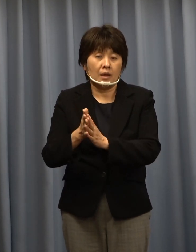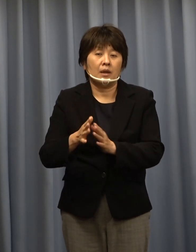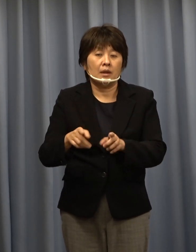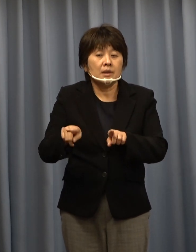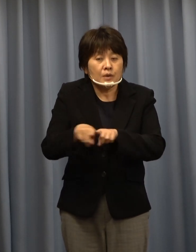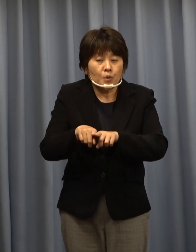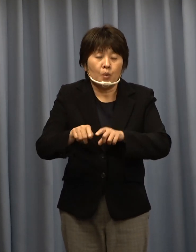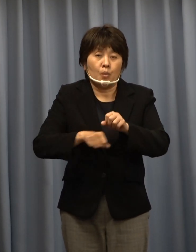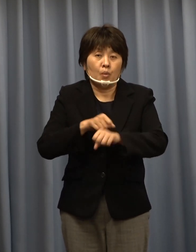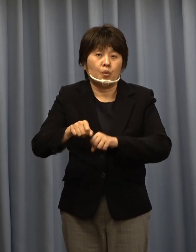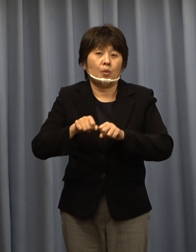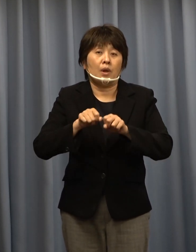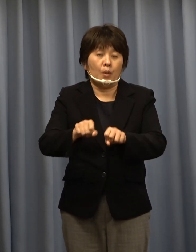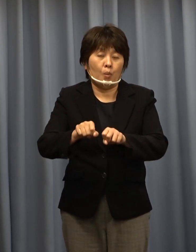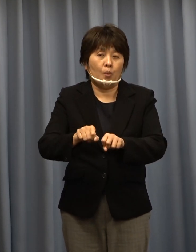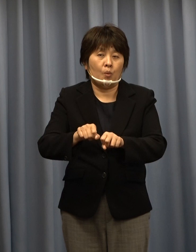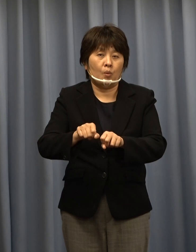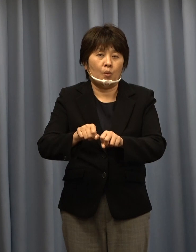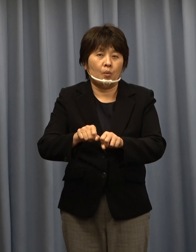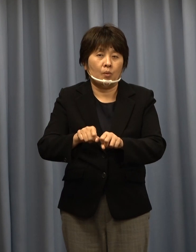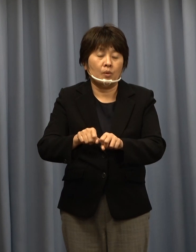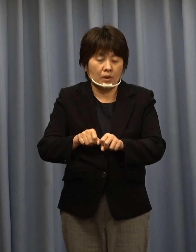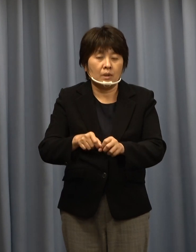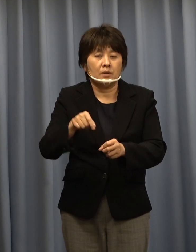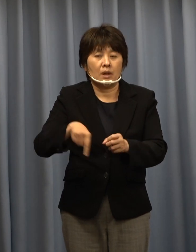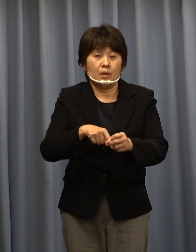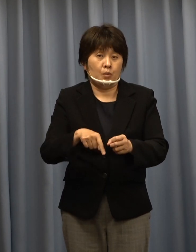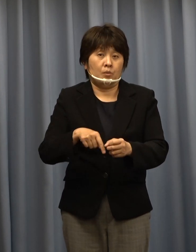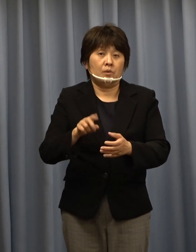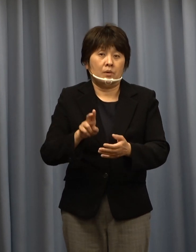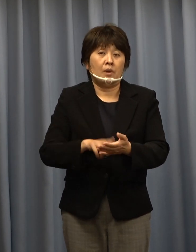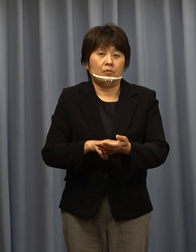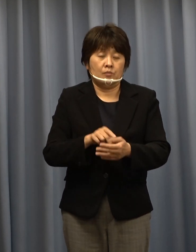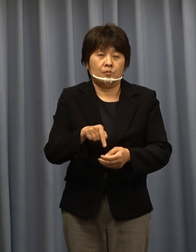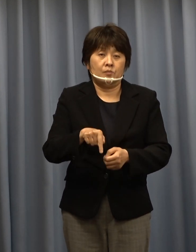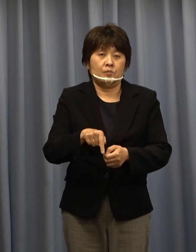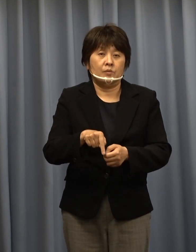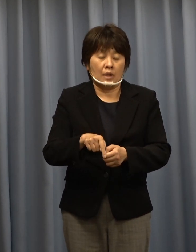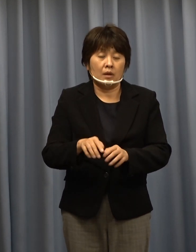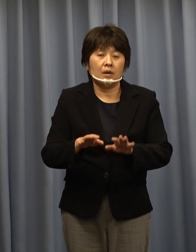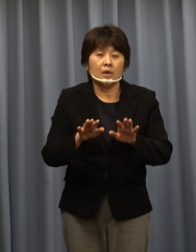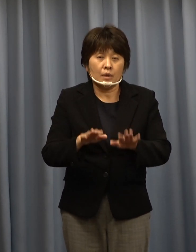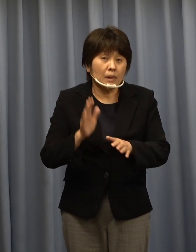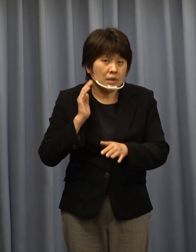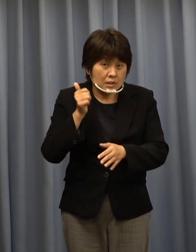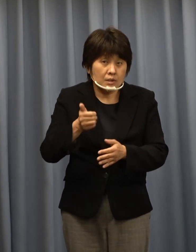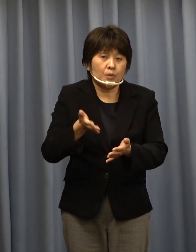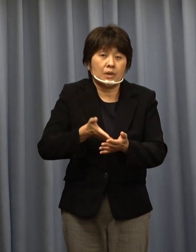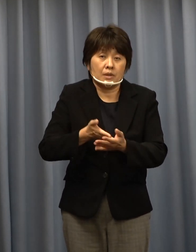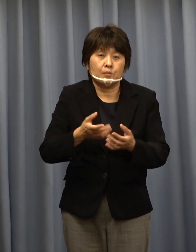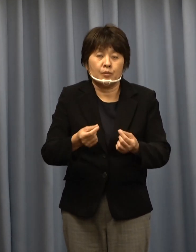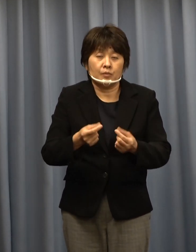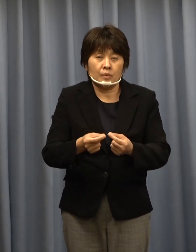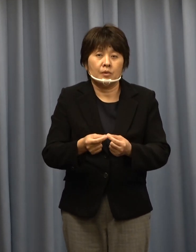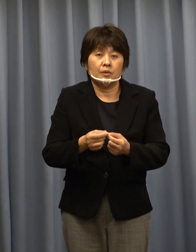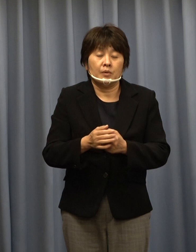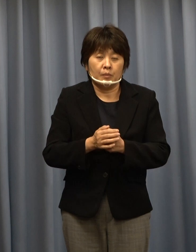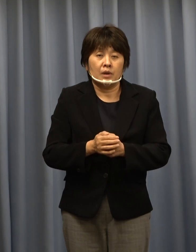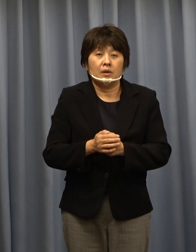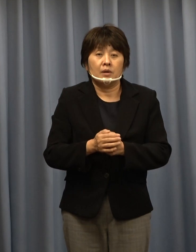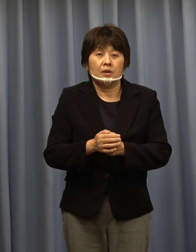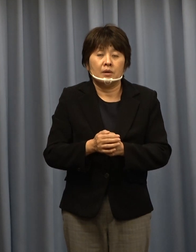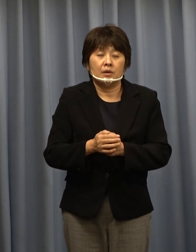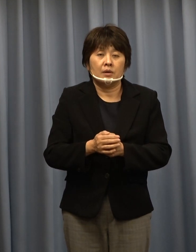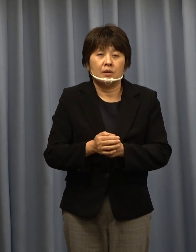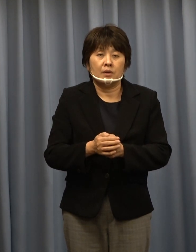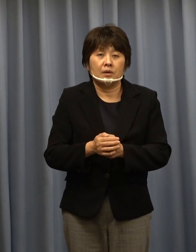うということになっているわけでございまして、今知事からもお話があった通り、知事間でのお話し合いは